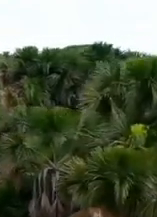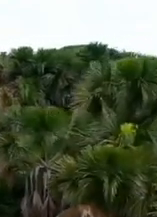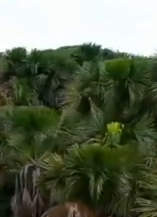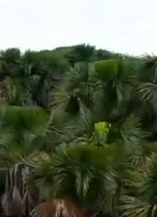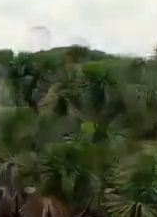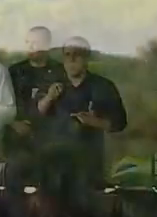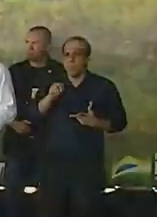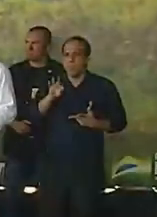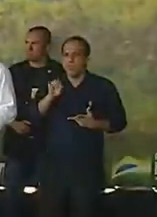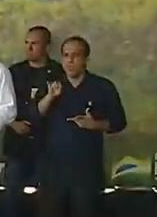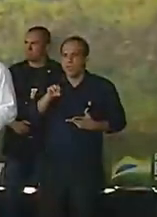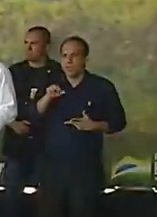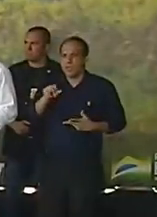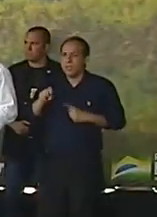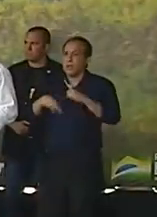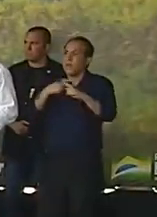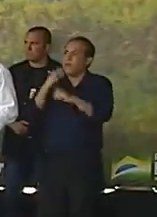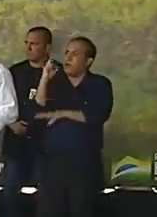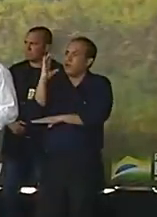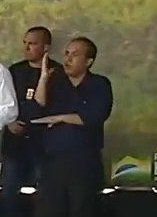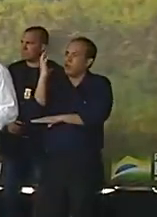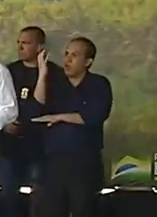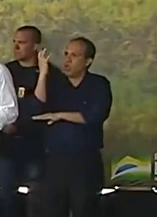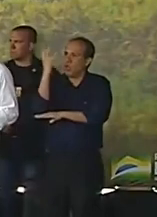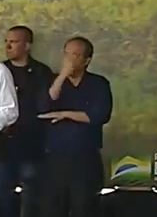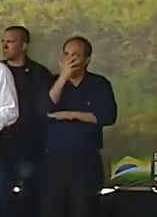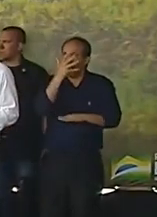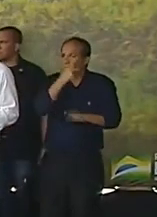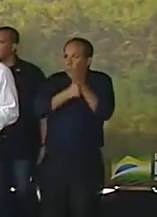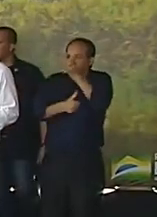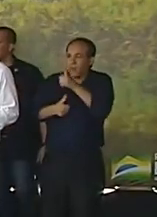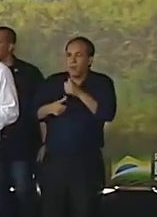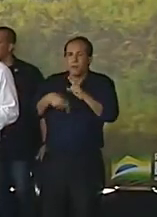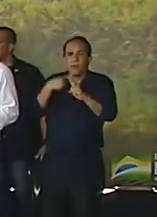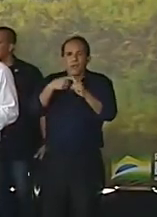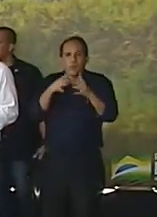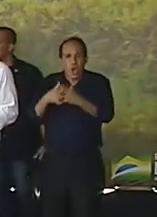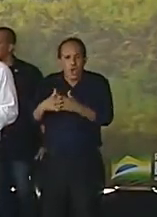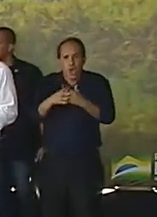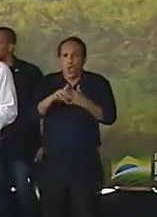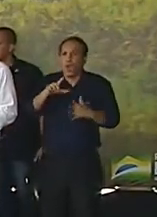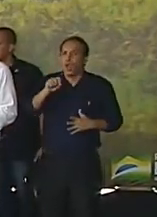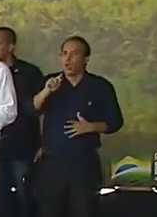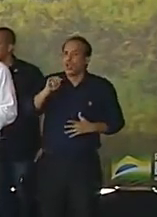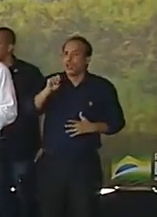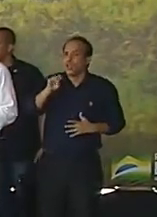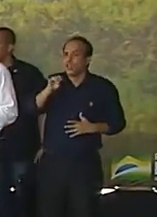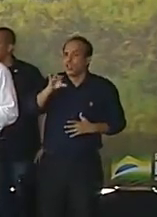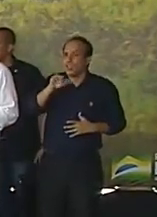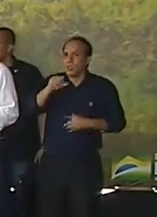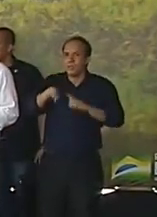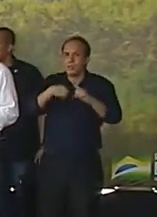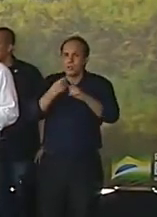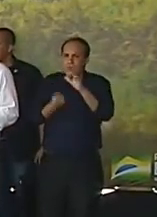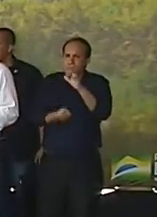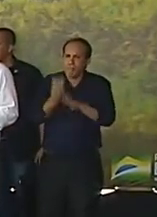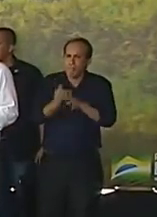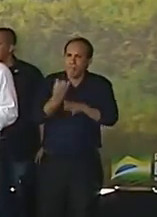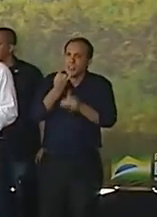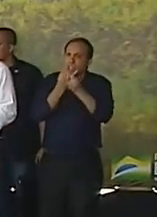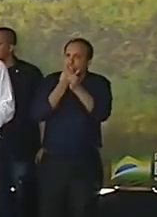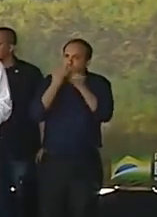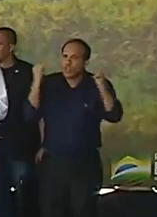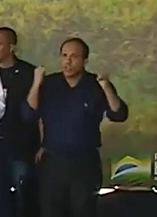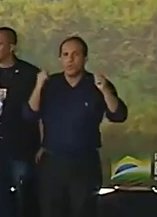com a floresta em pé. A oportunidade da logística, a oportunidade da geração de energia.